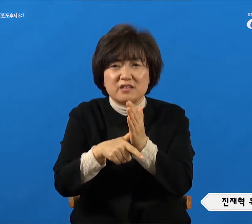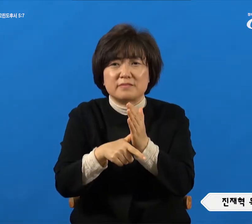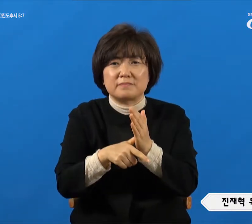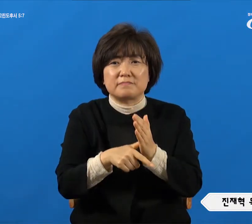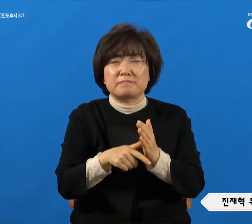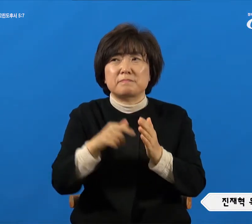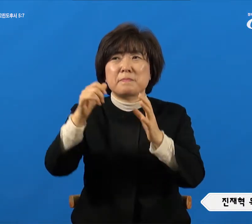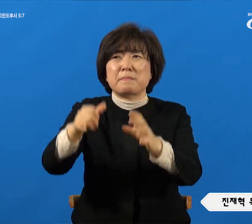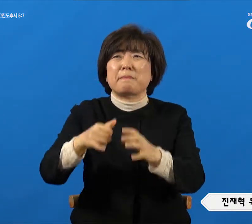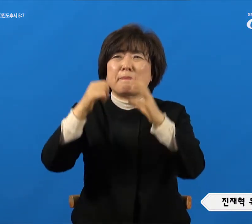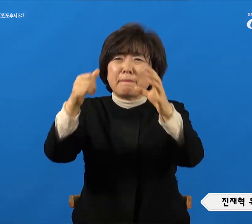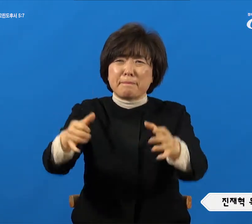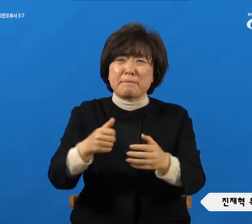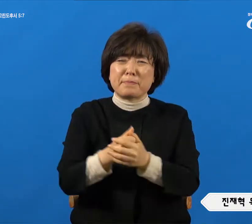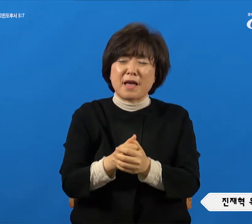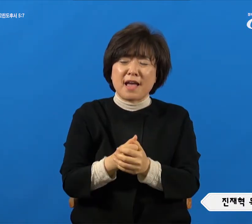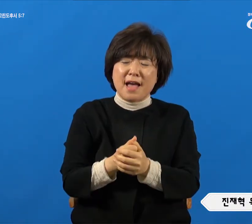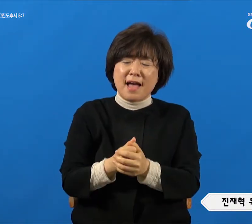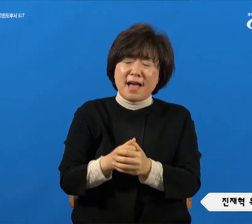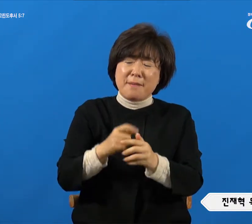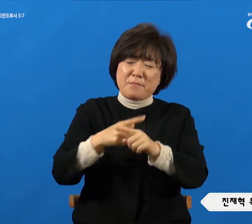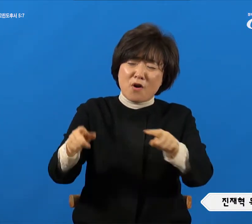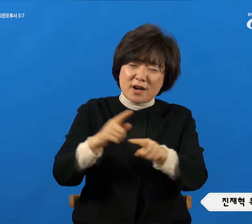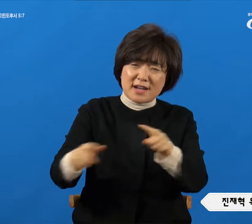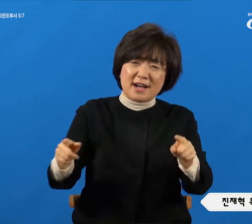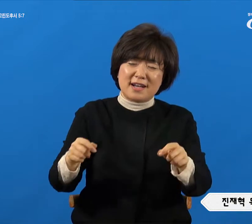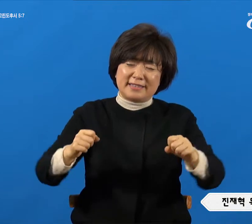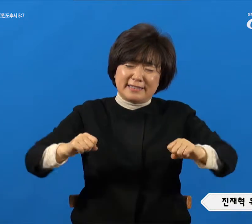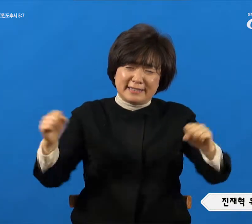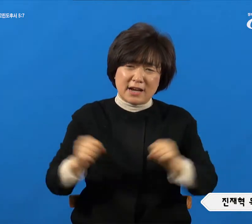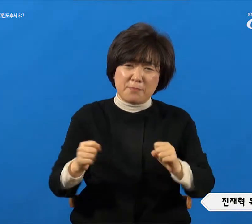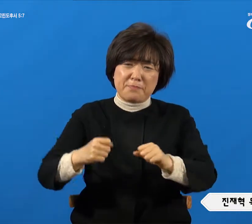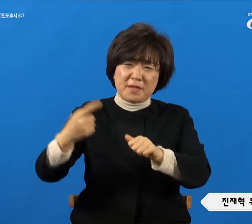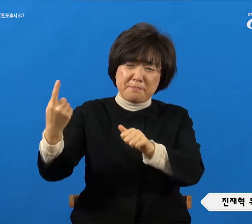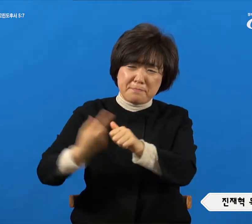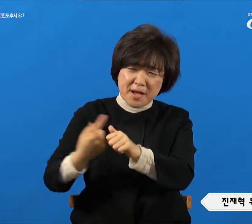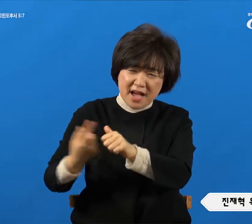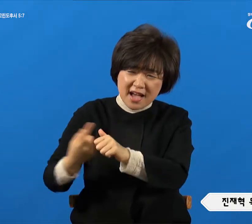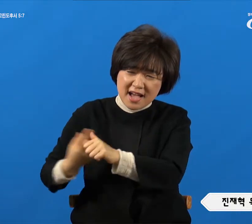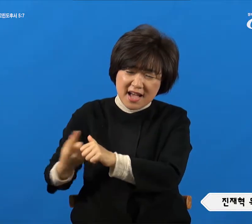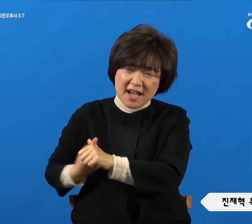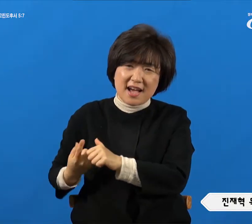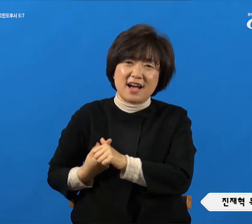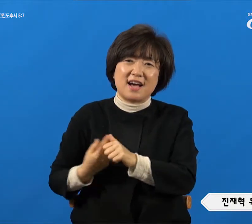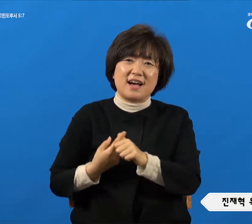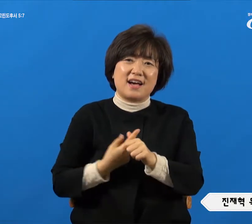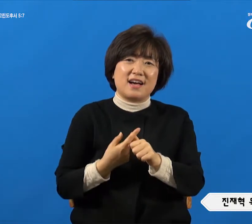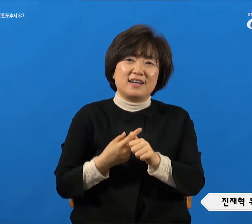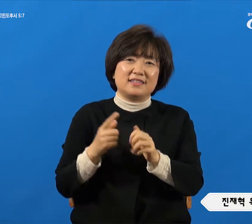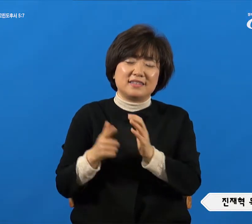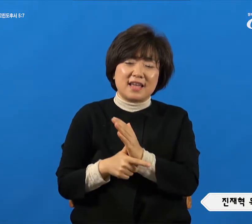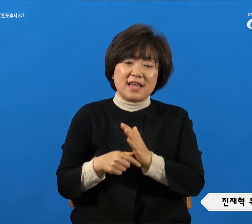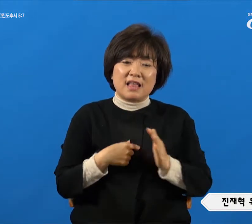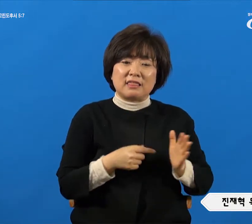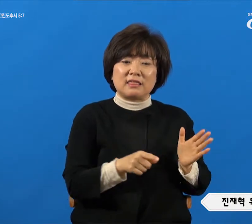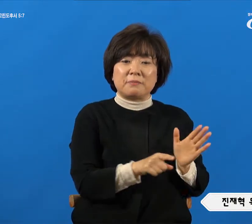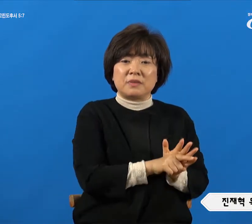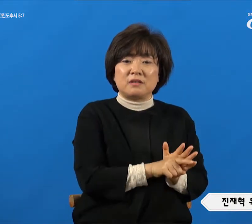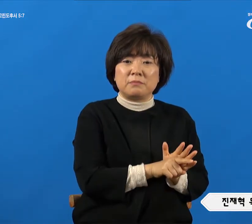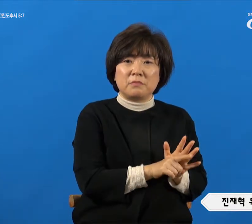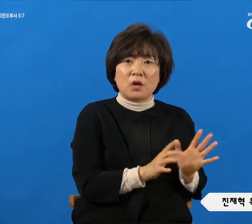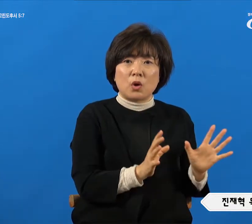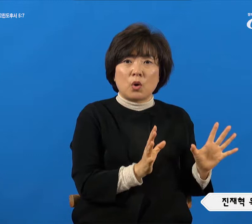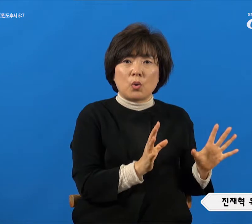순간마다, 아니 세상의 차가운 평가와 판단이 우리를 혼동스럽게 할 때마다 우리의 믿음은